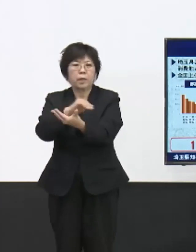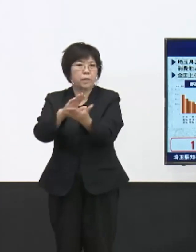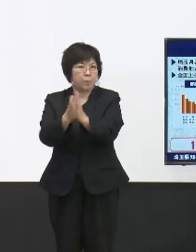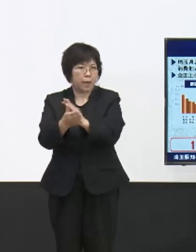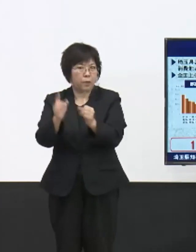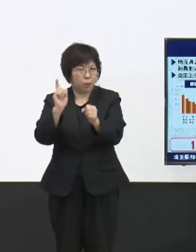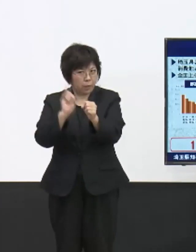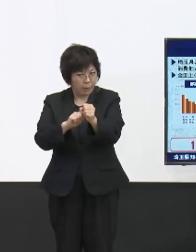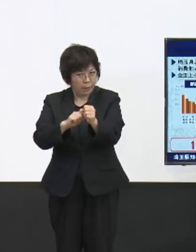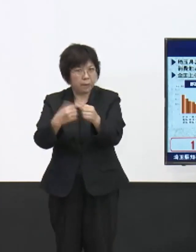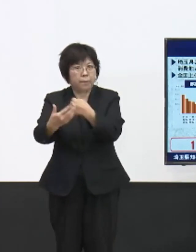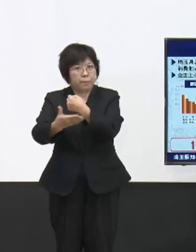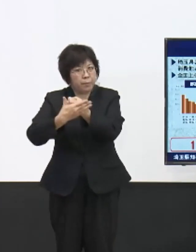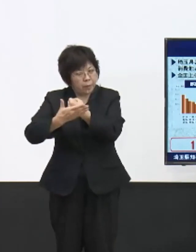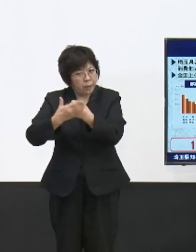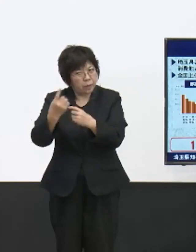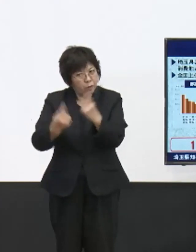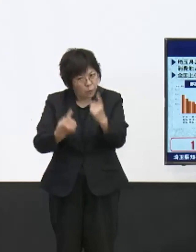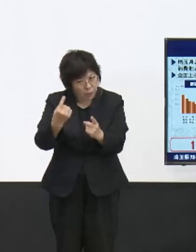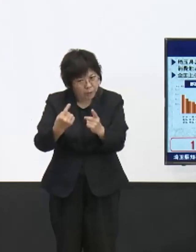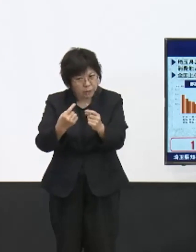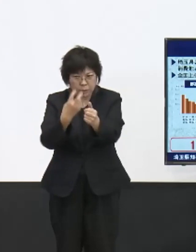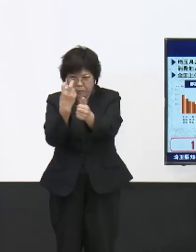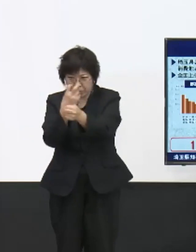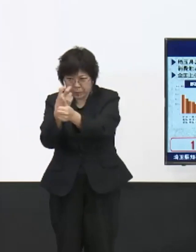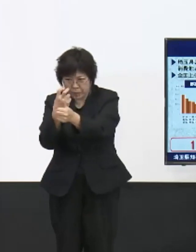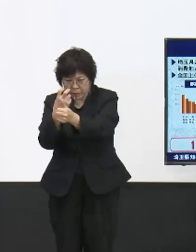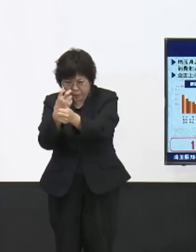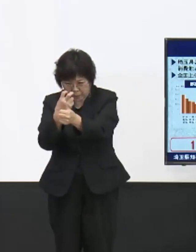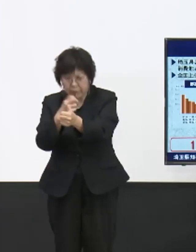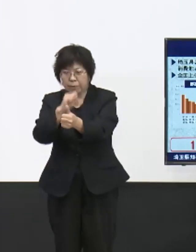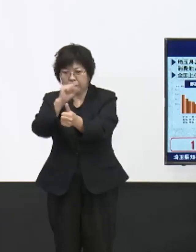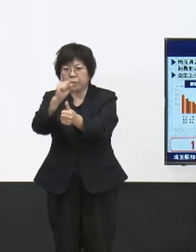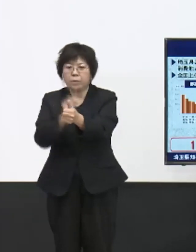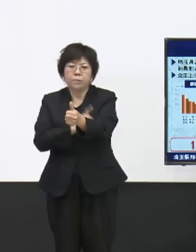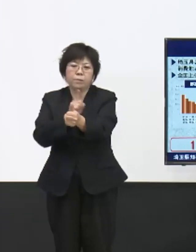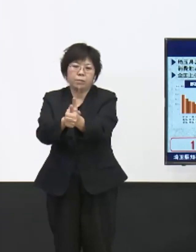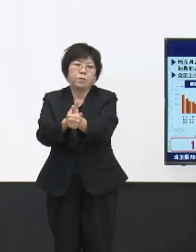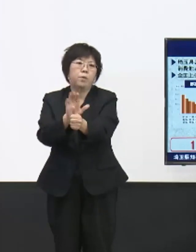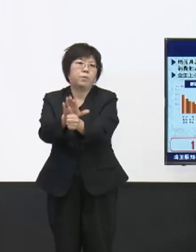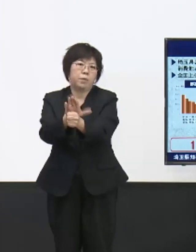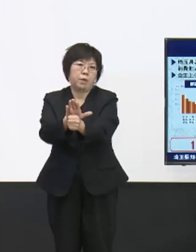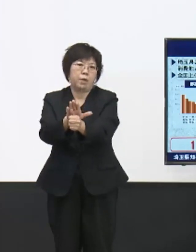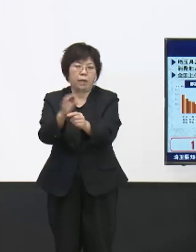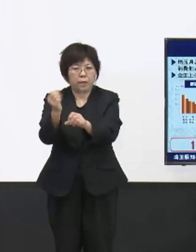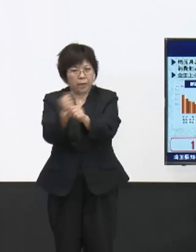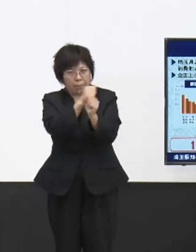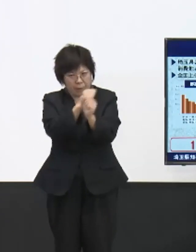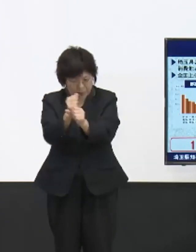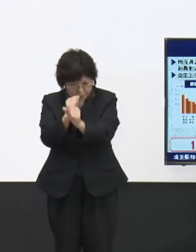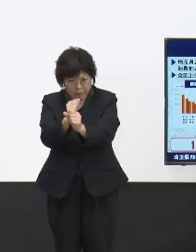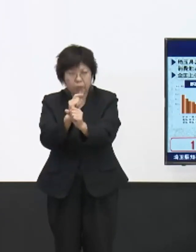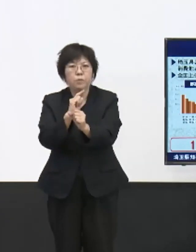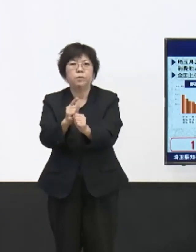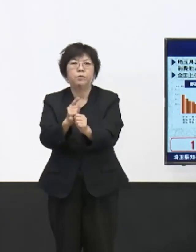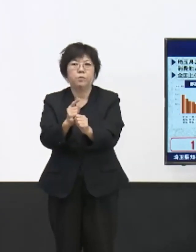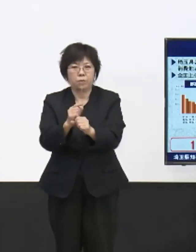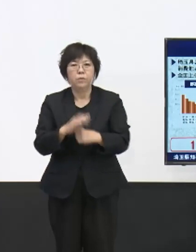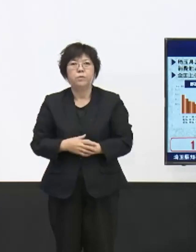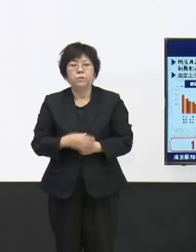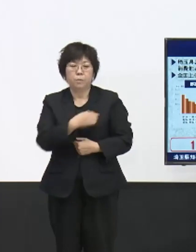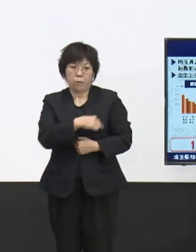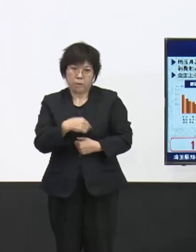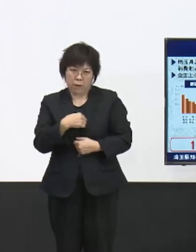基準にして入らせていただきました。で、それぞれの候補について頑張れというつもりで、比例復活もあります